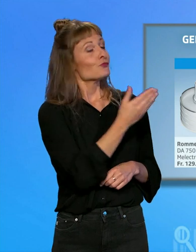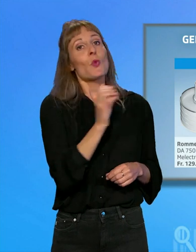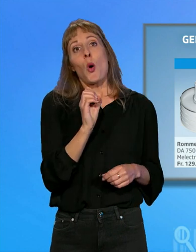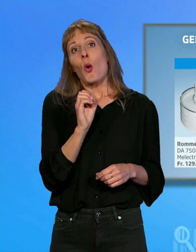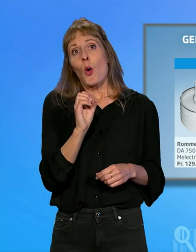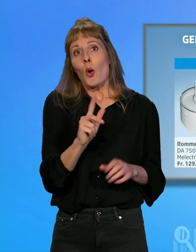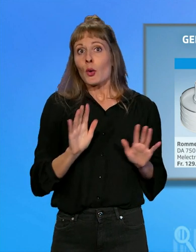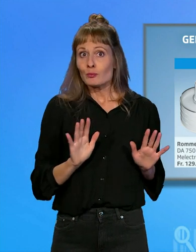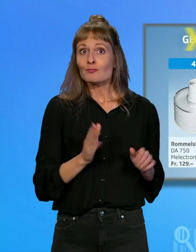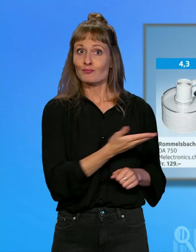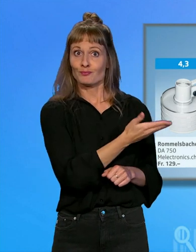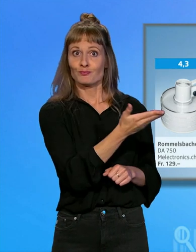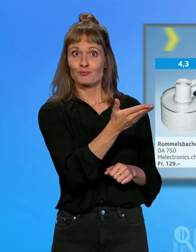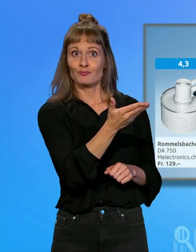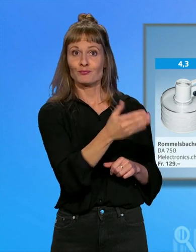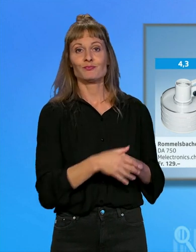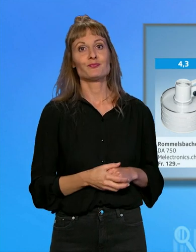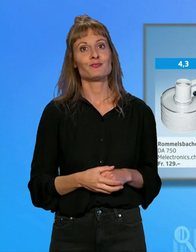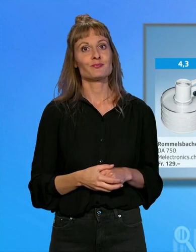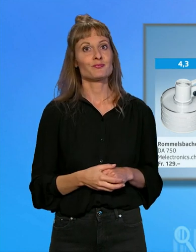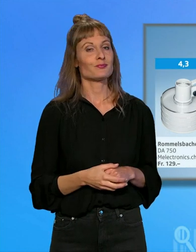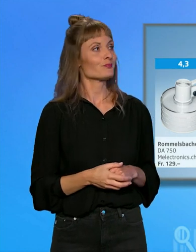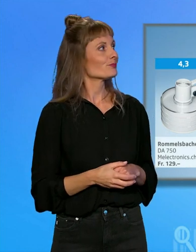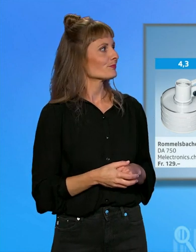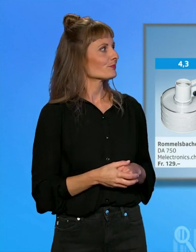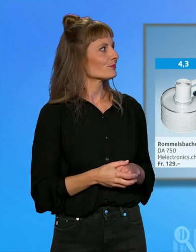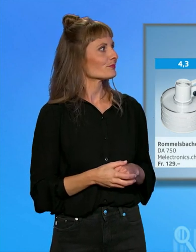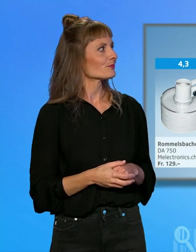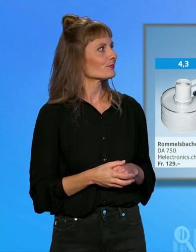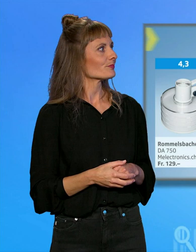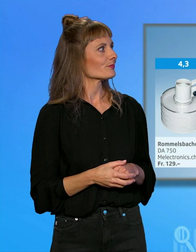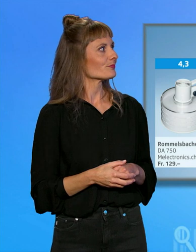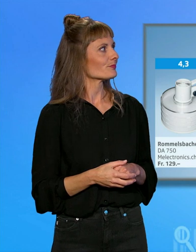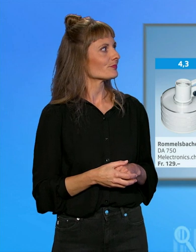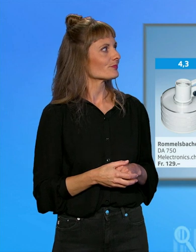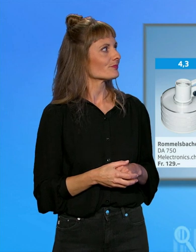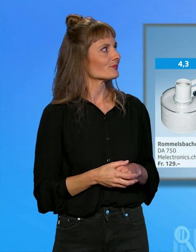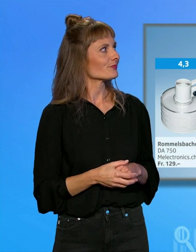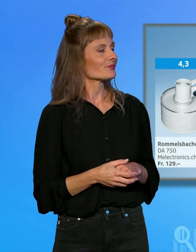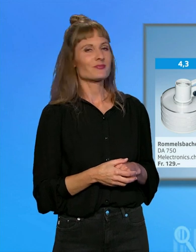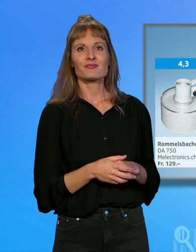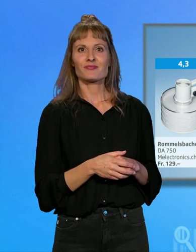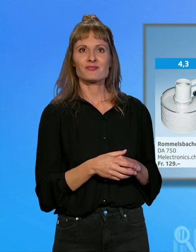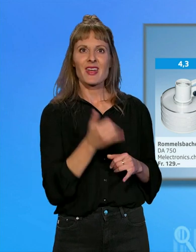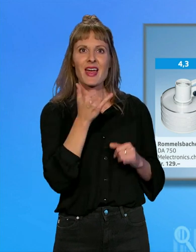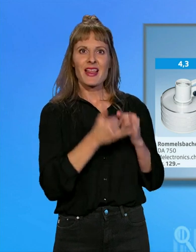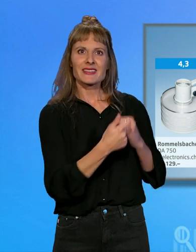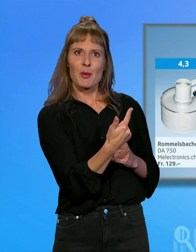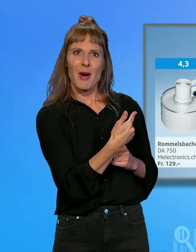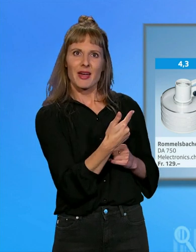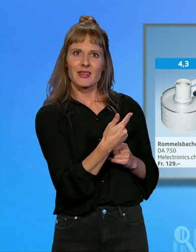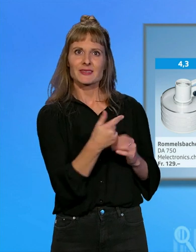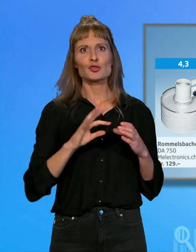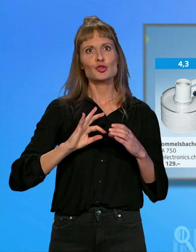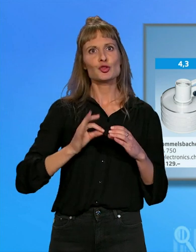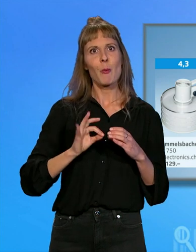Severin. Und das Gerät von Rotel. Letztere beide hatten schlechte Dörrergebnisse bei Tomaten und